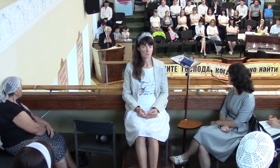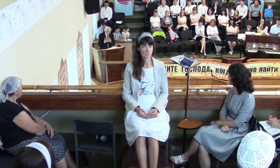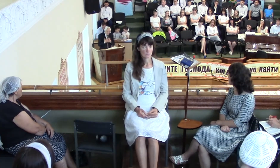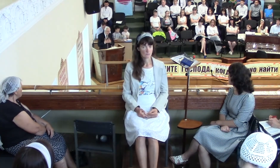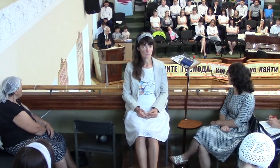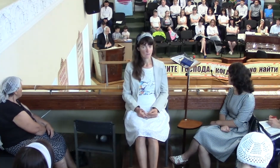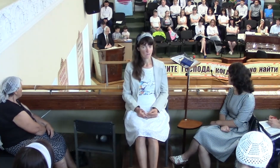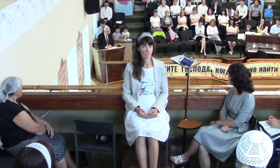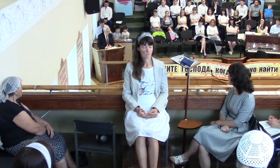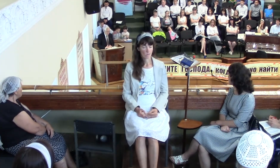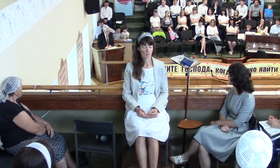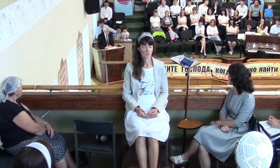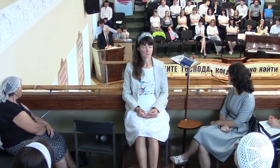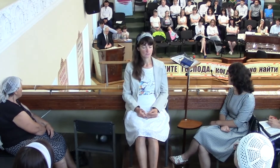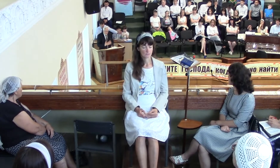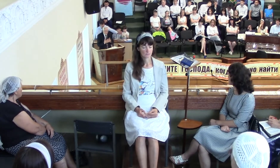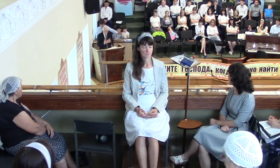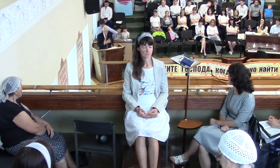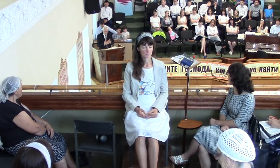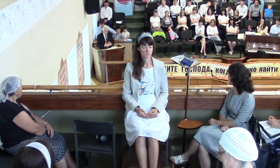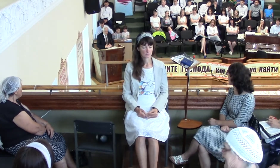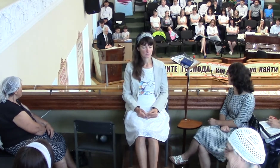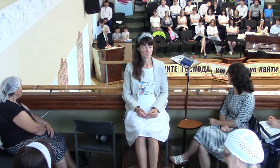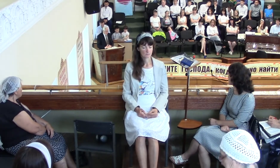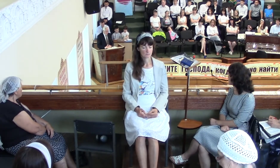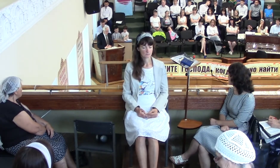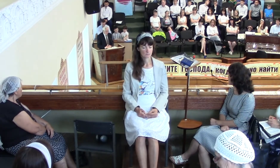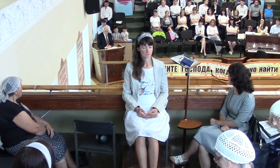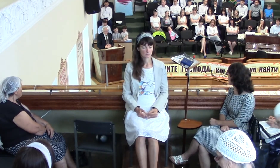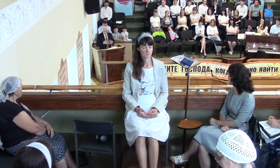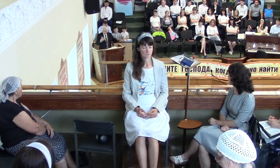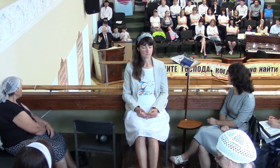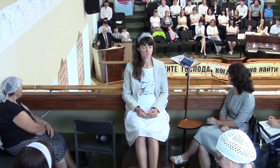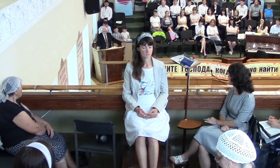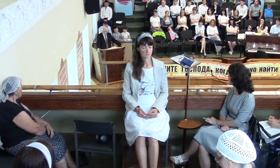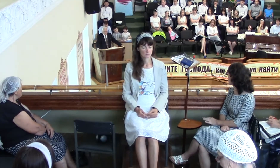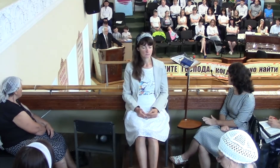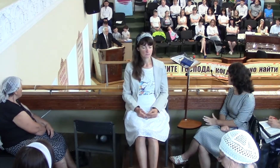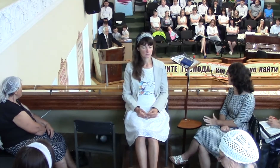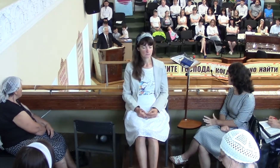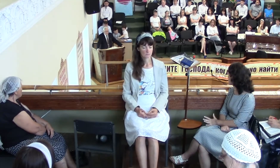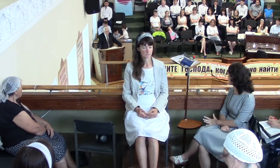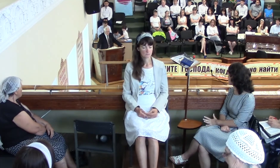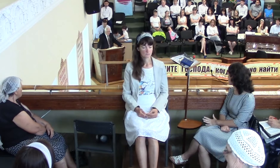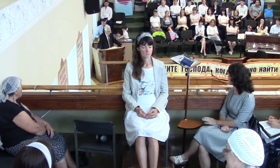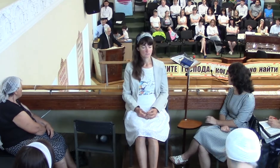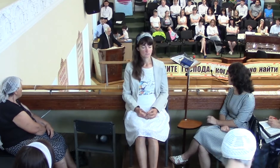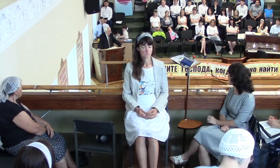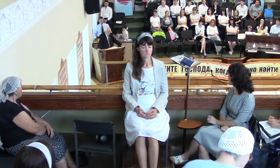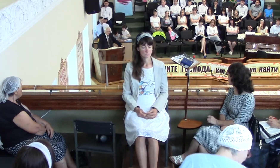И она с такими слезами просила, сделайте что-нибудь. Что у нас братьев, мама послать, то мама